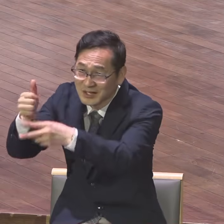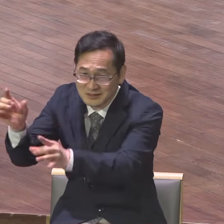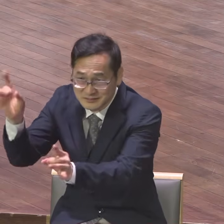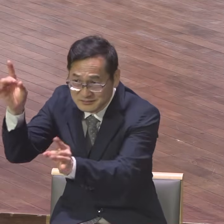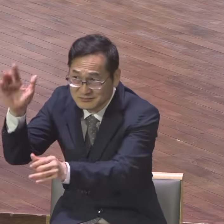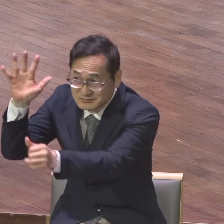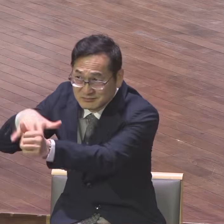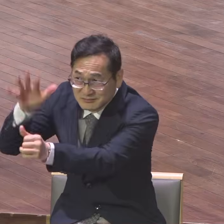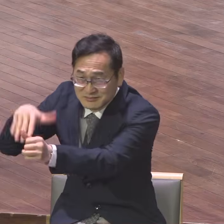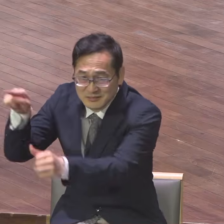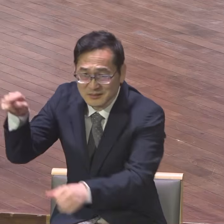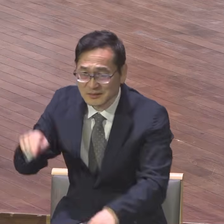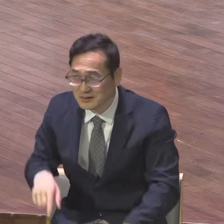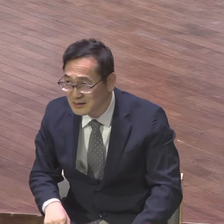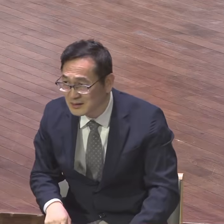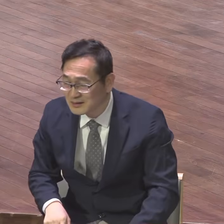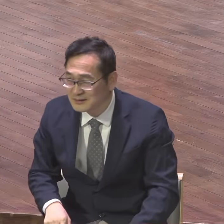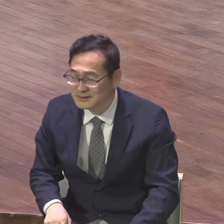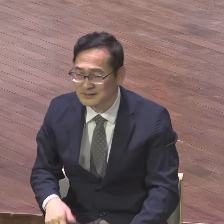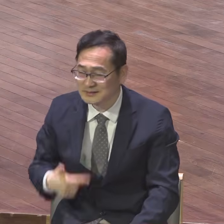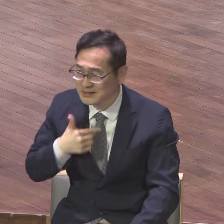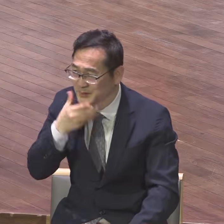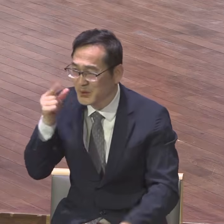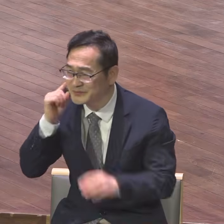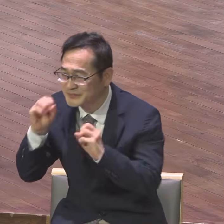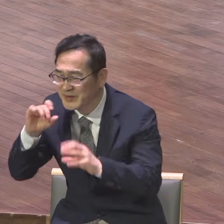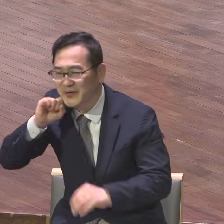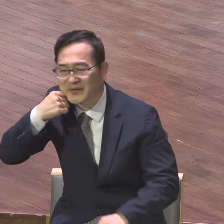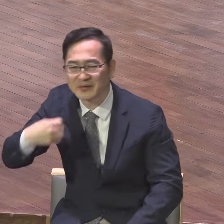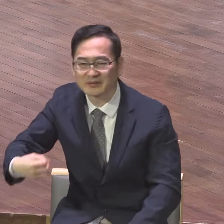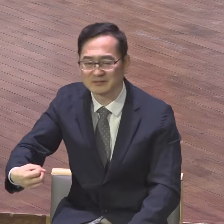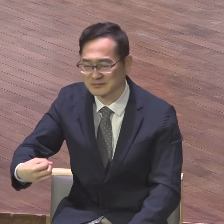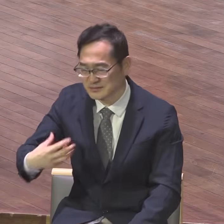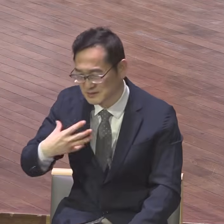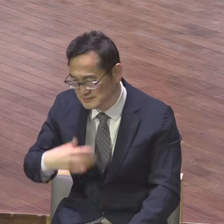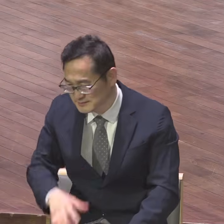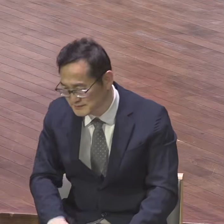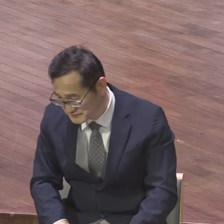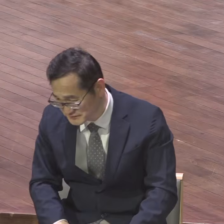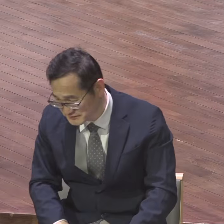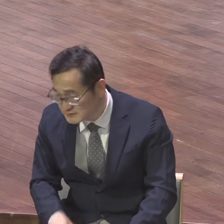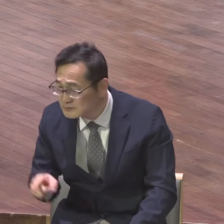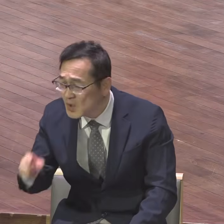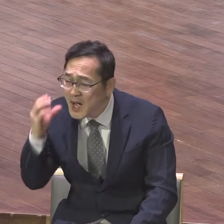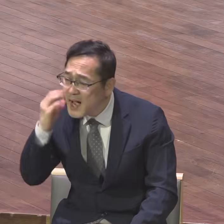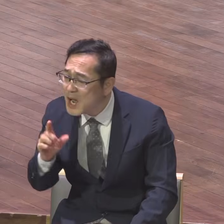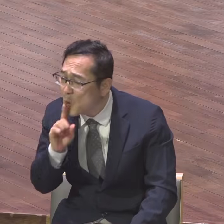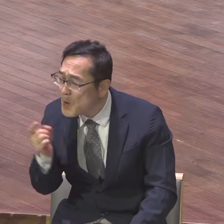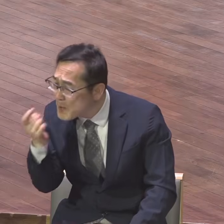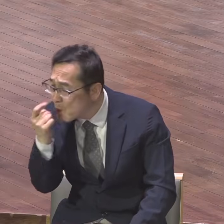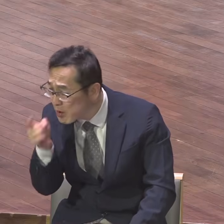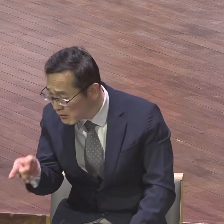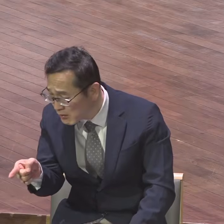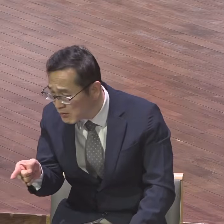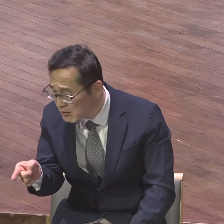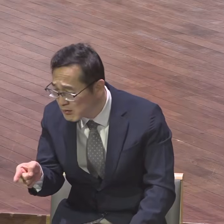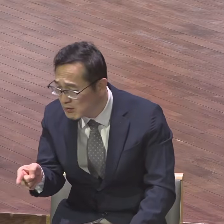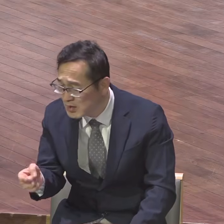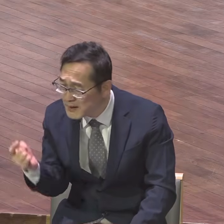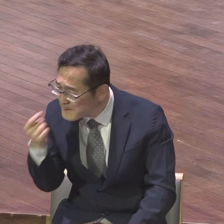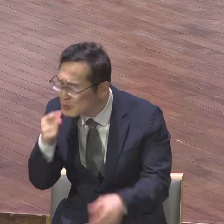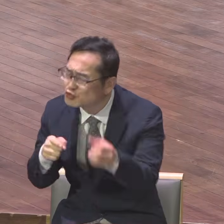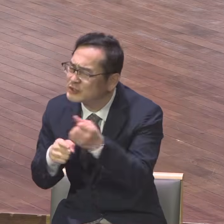내가 그래서 너를 그것도 군인인데 세계에서 가장 어려운 언어를 아랍어를 하게 해서